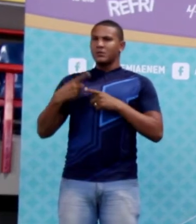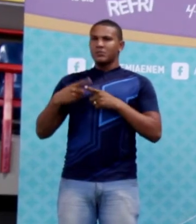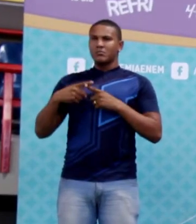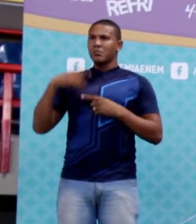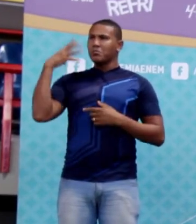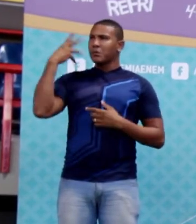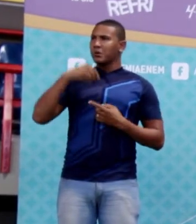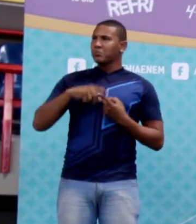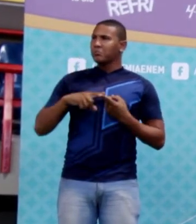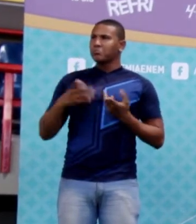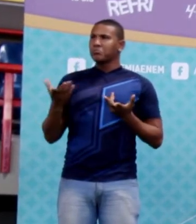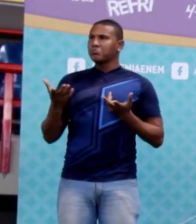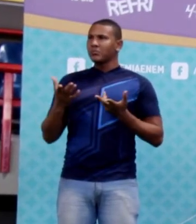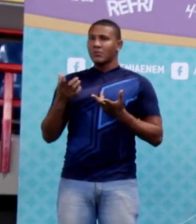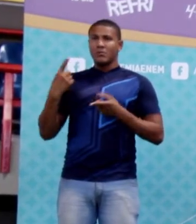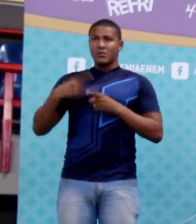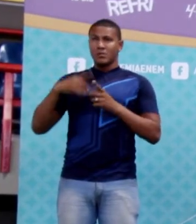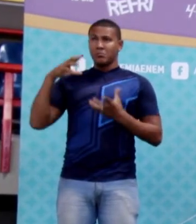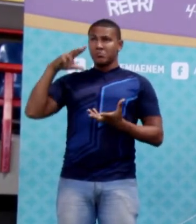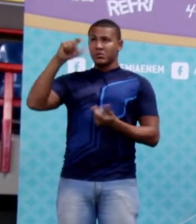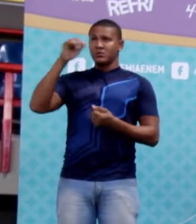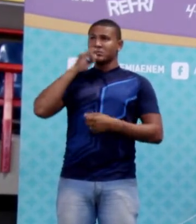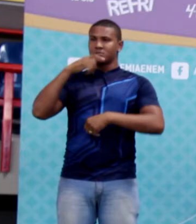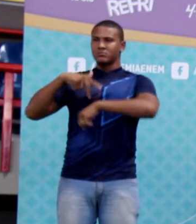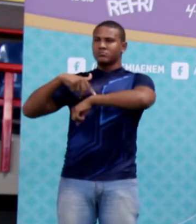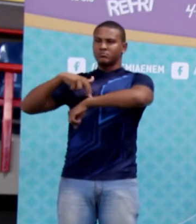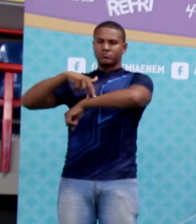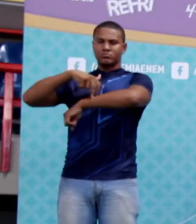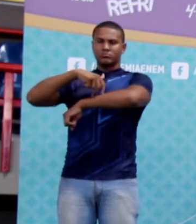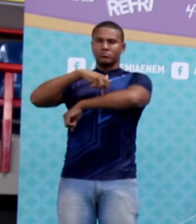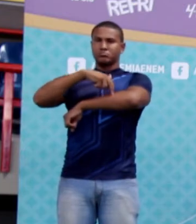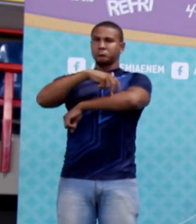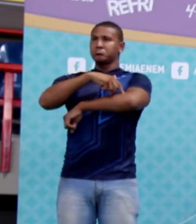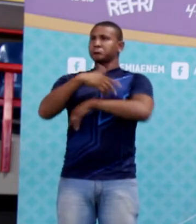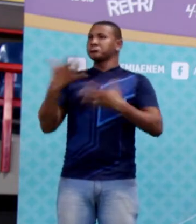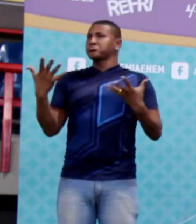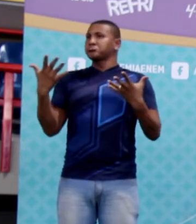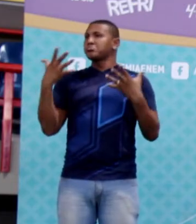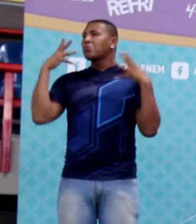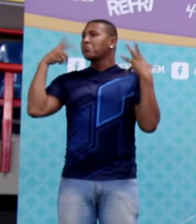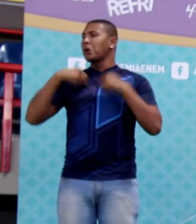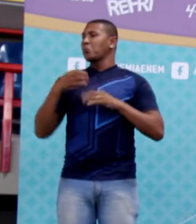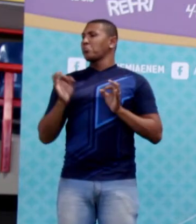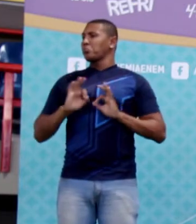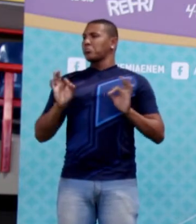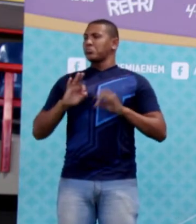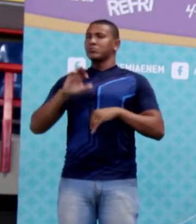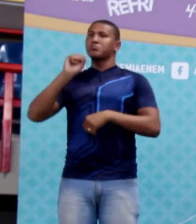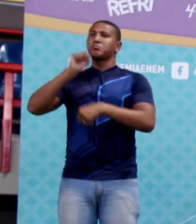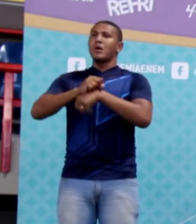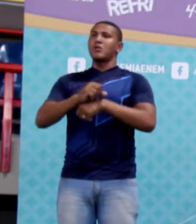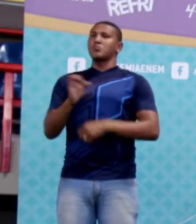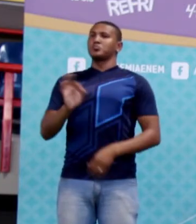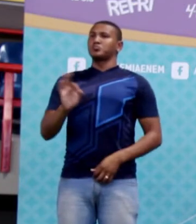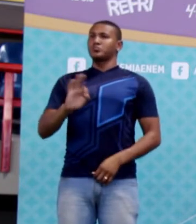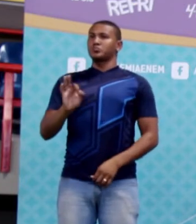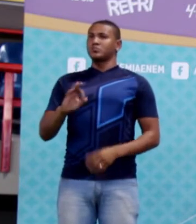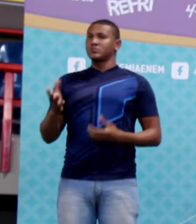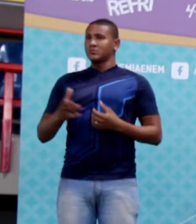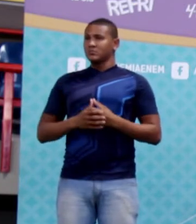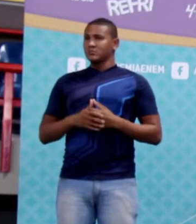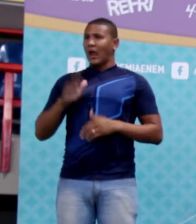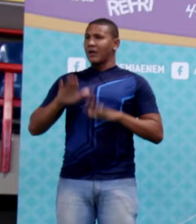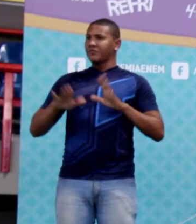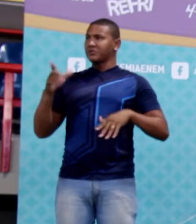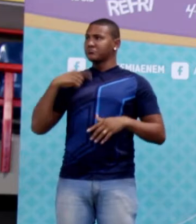não para diante de um concurso da Miss Brasil, da Miss Mundo ou da Miss Universo. Às vezes a gente não sabe nem quando é que está